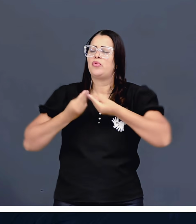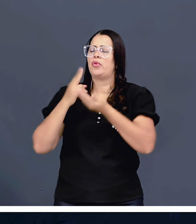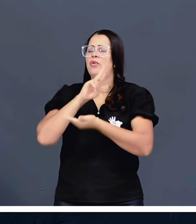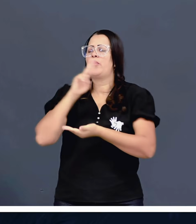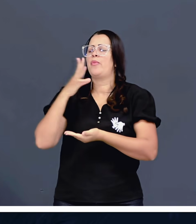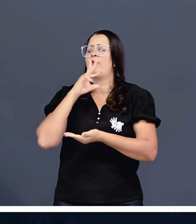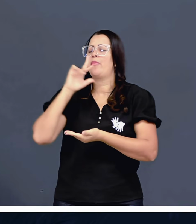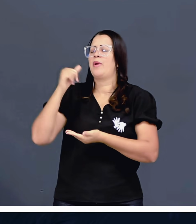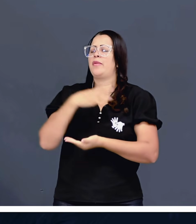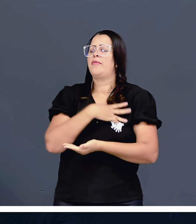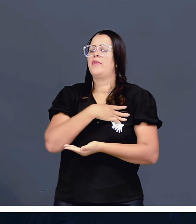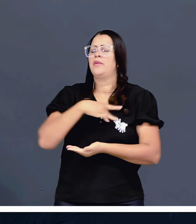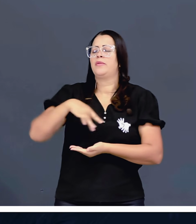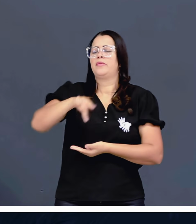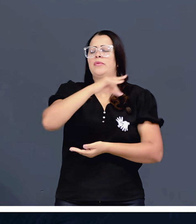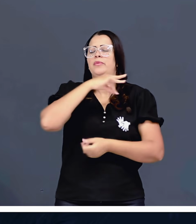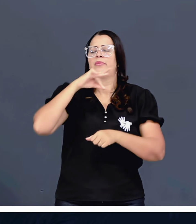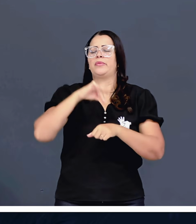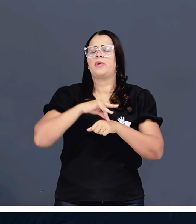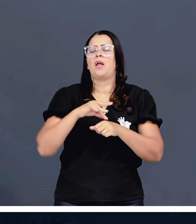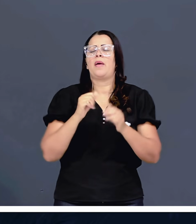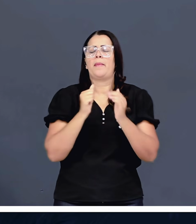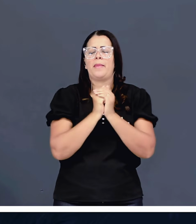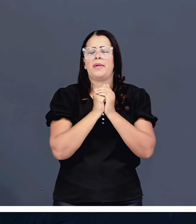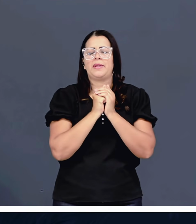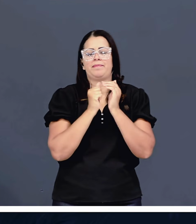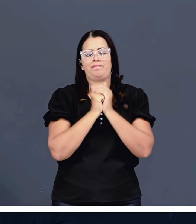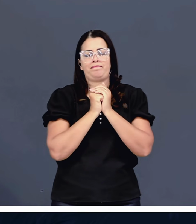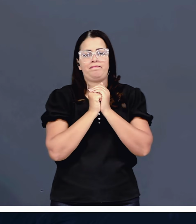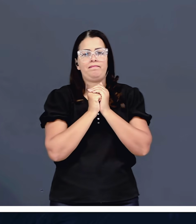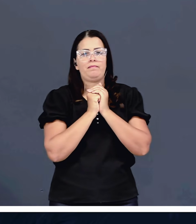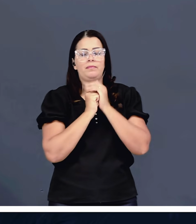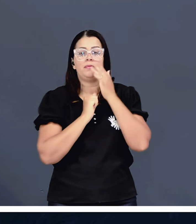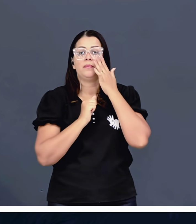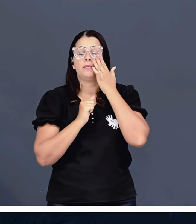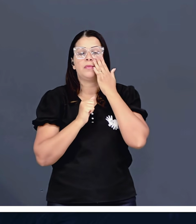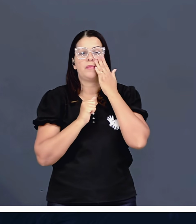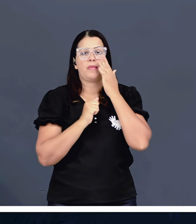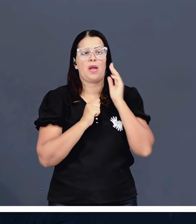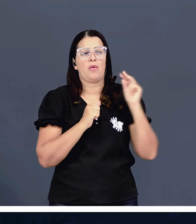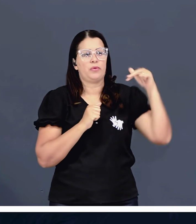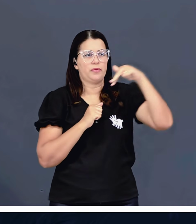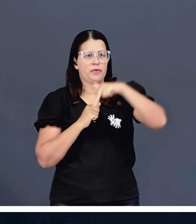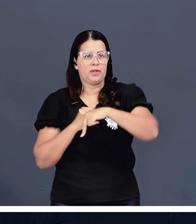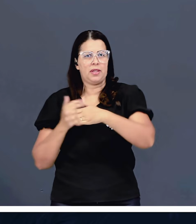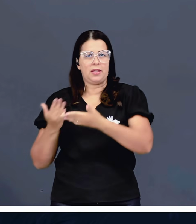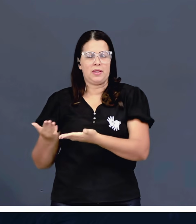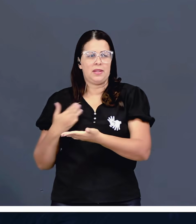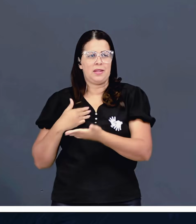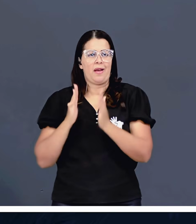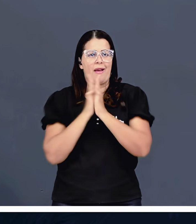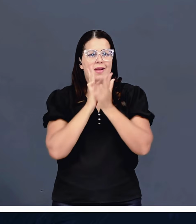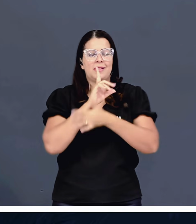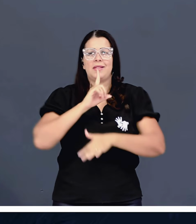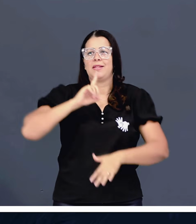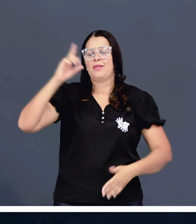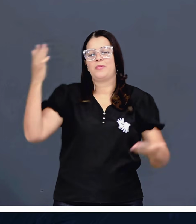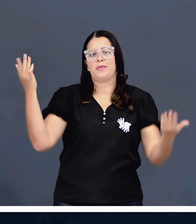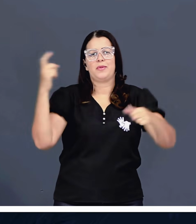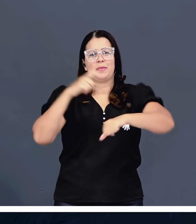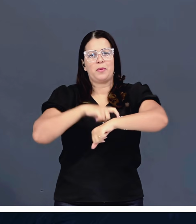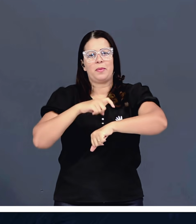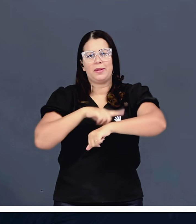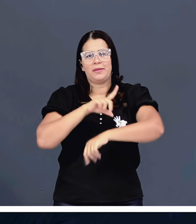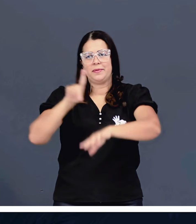Pai, do Filho e do Espírito Santo. Amém, amém. Quando vier diante do altar, dê graças a Deus por esse